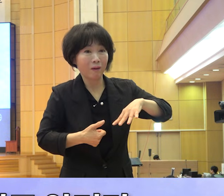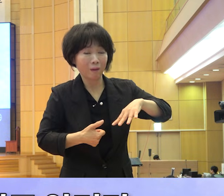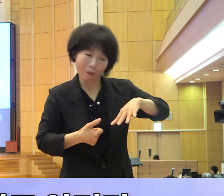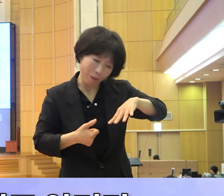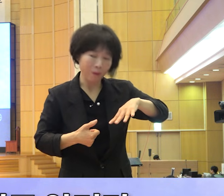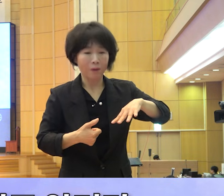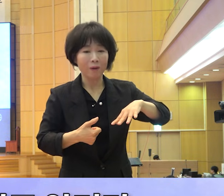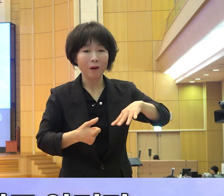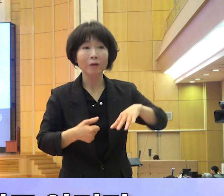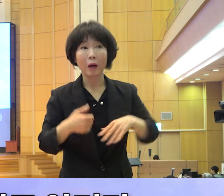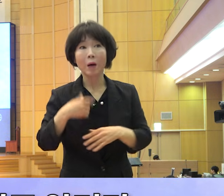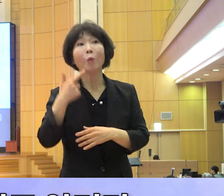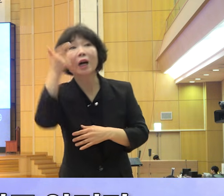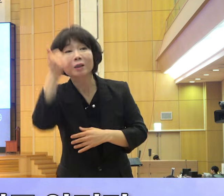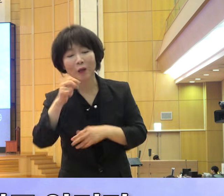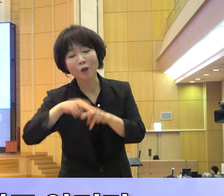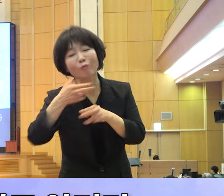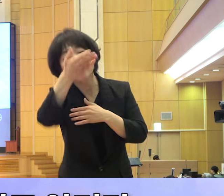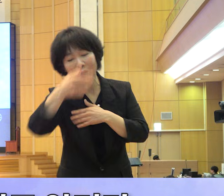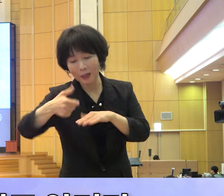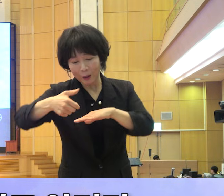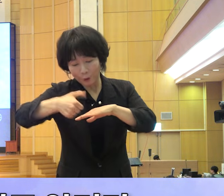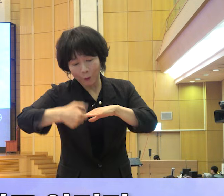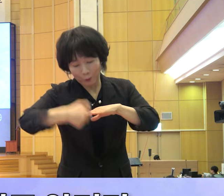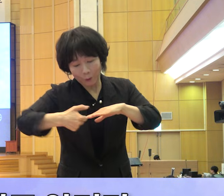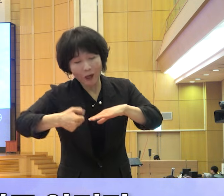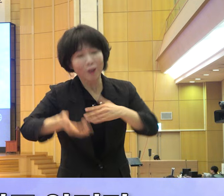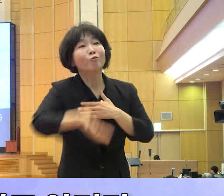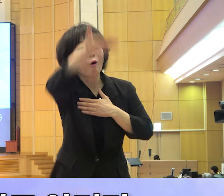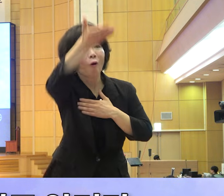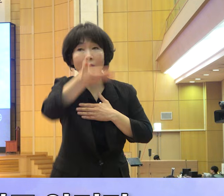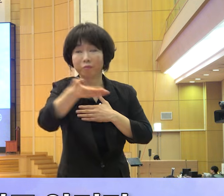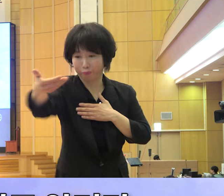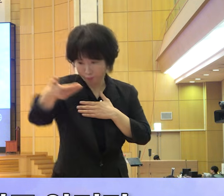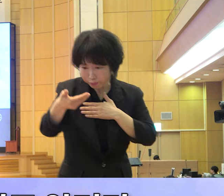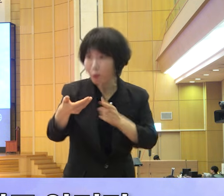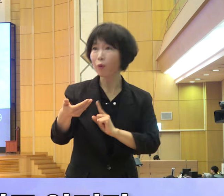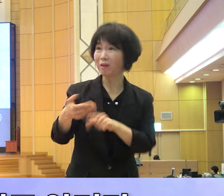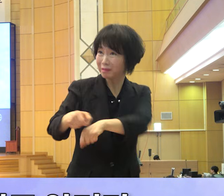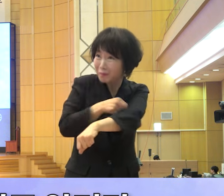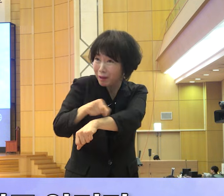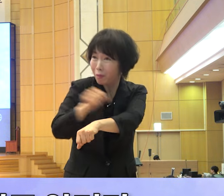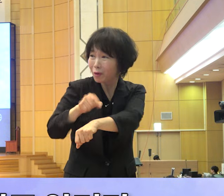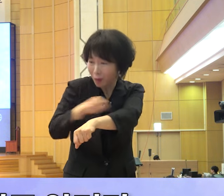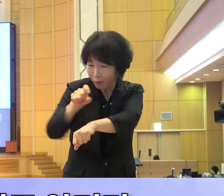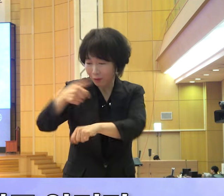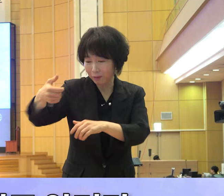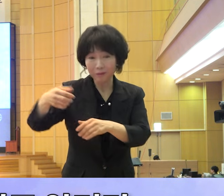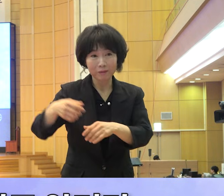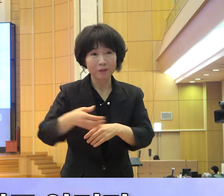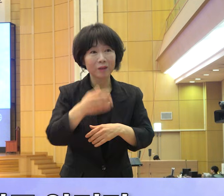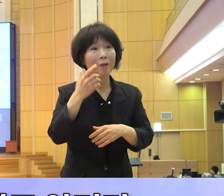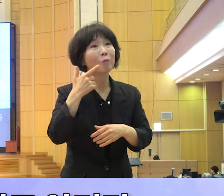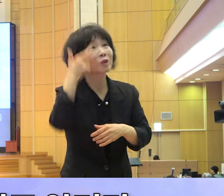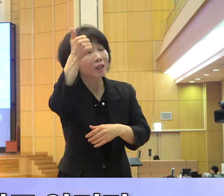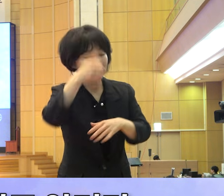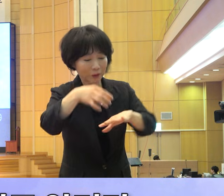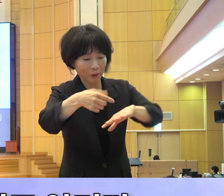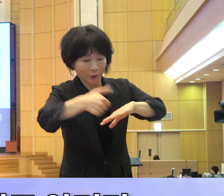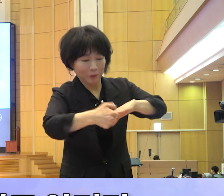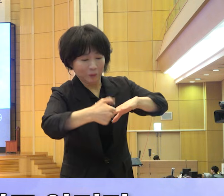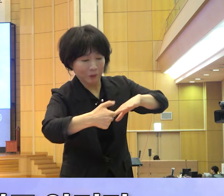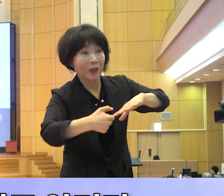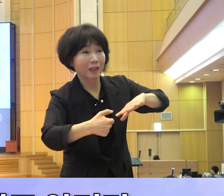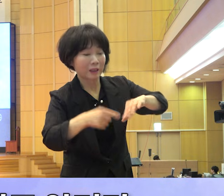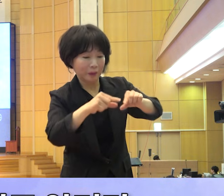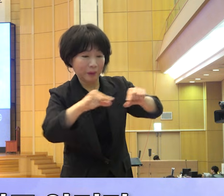그래서 주시더라고. 그게 이거 뭐 별다른 건가요? 특별한 건가요? 물었더니, 목사님 집에서 쓰는 손톱깎이는